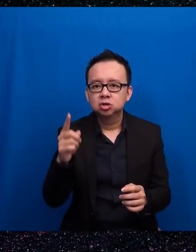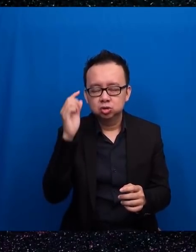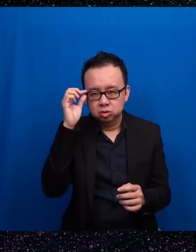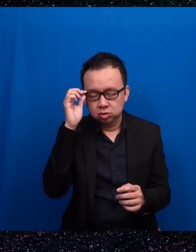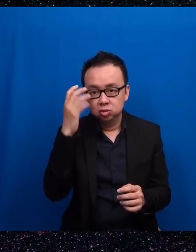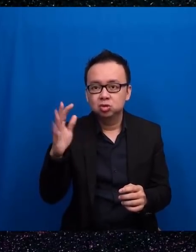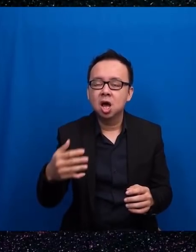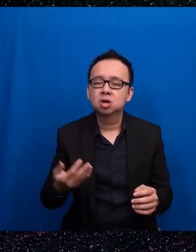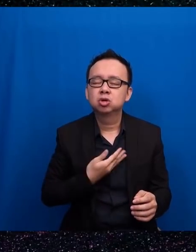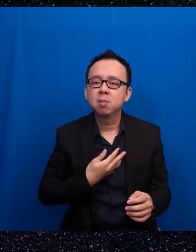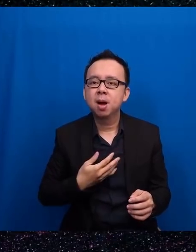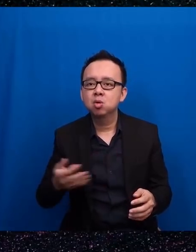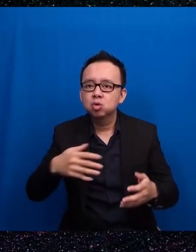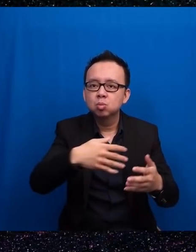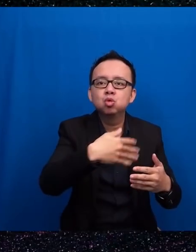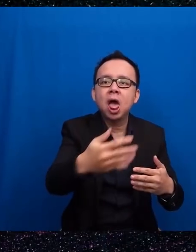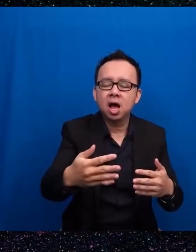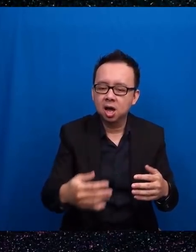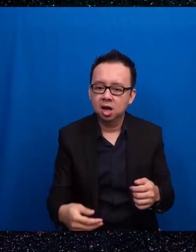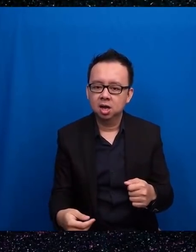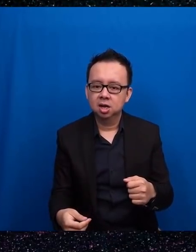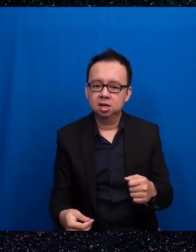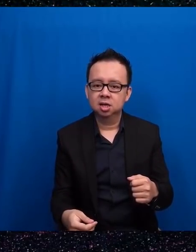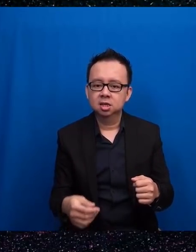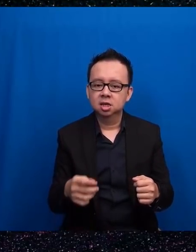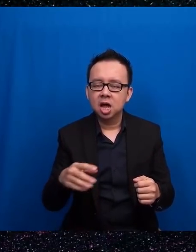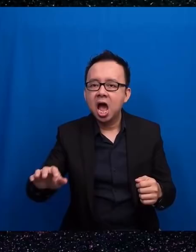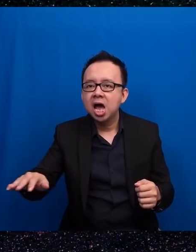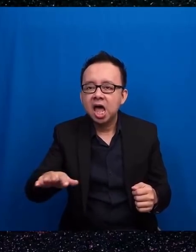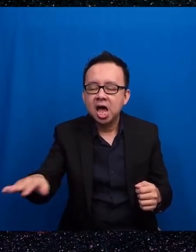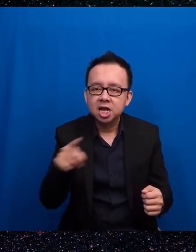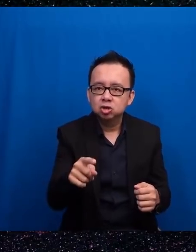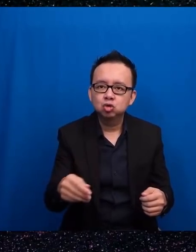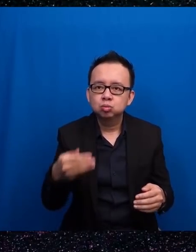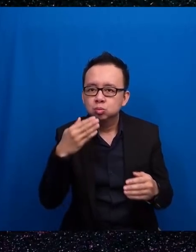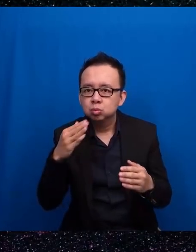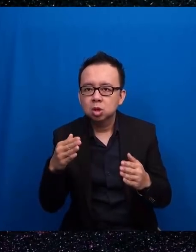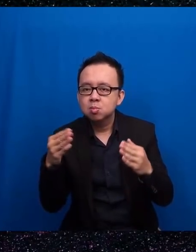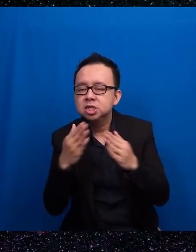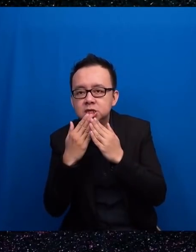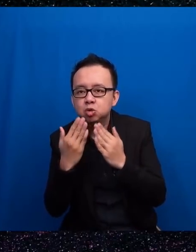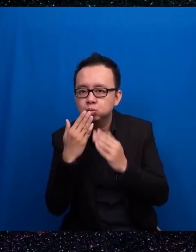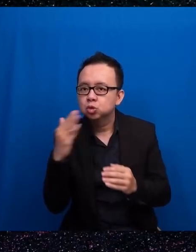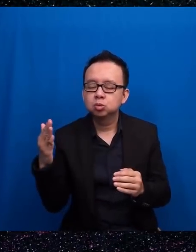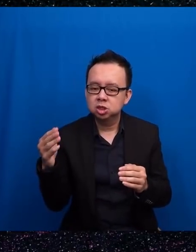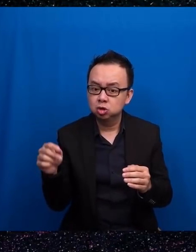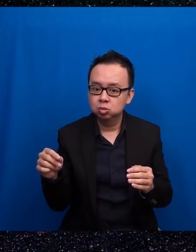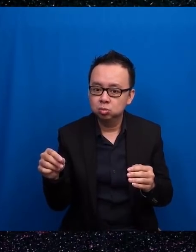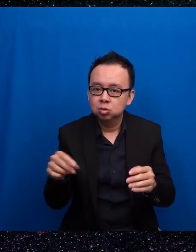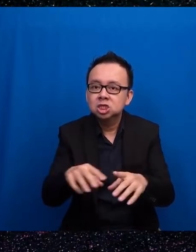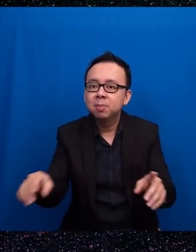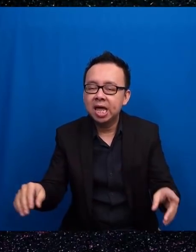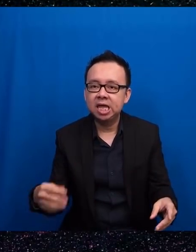masih ketinggalan di dalam, tahu nggak ngapain di dalam? Mereka cium spray, cium mejanya, bye-bye. Saya